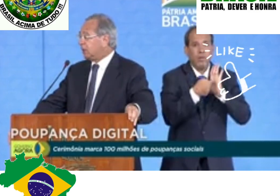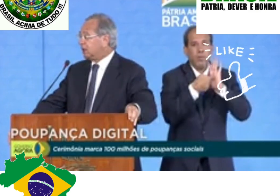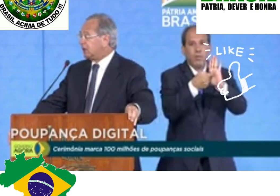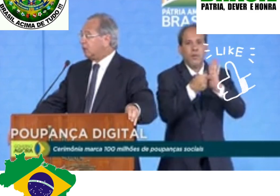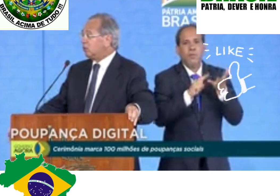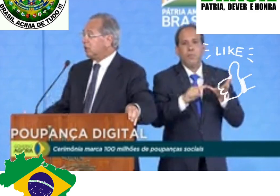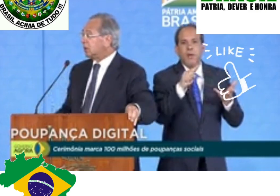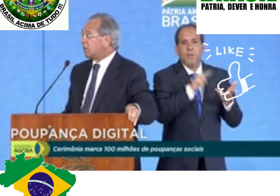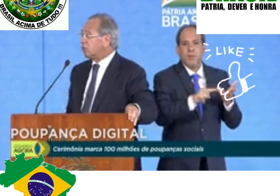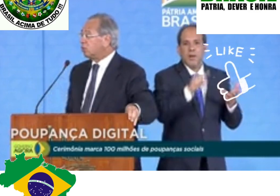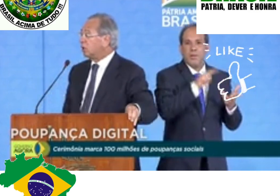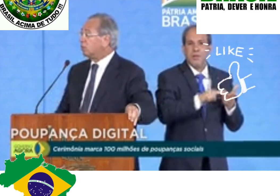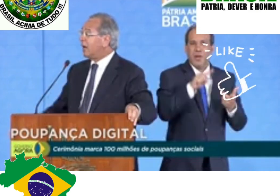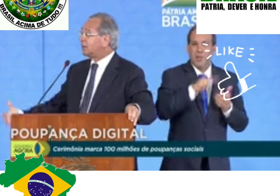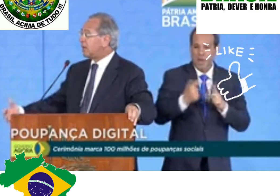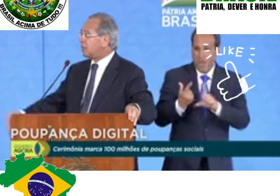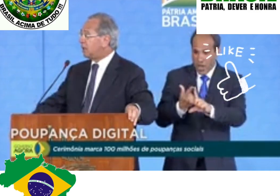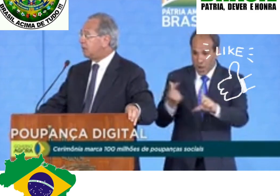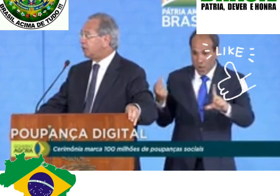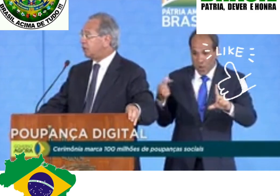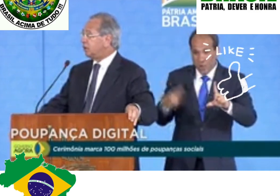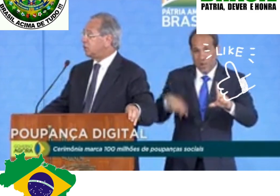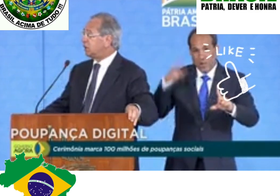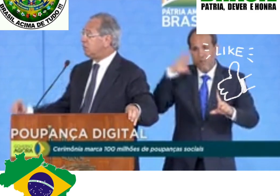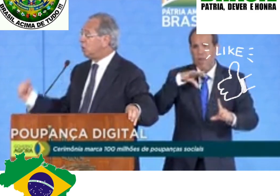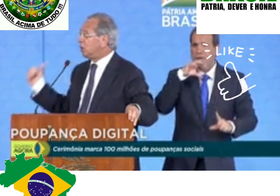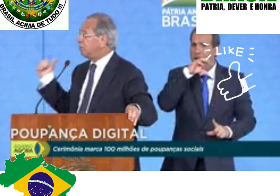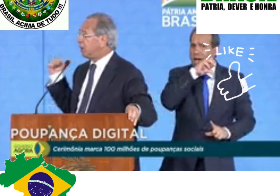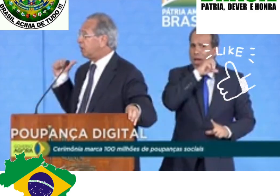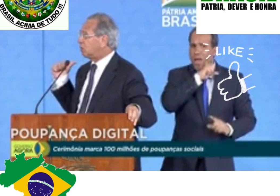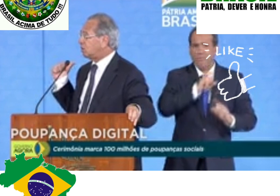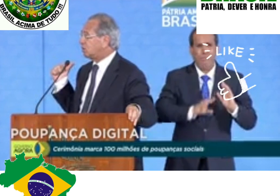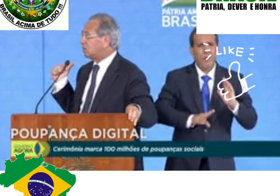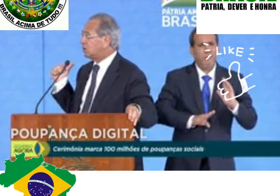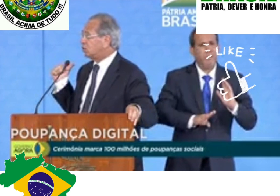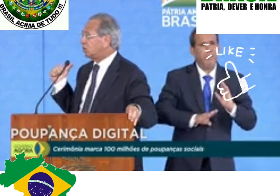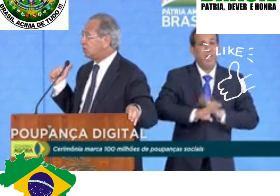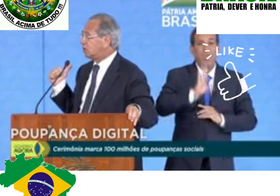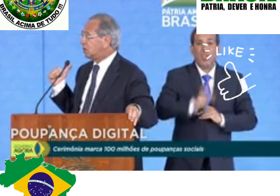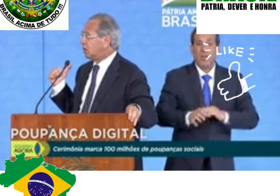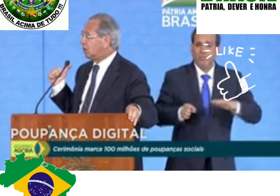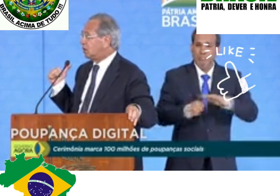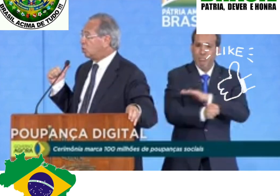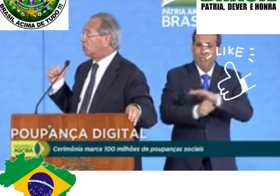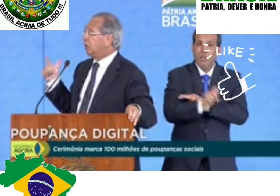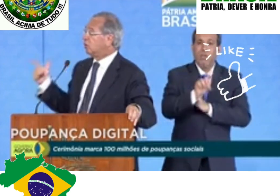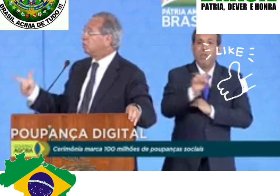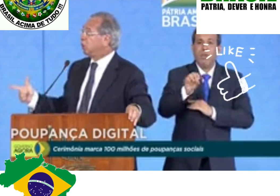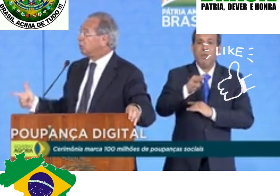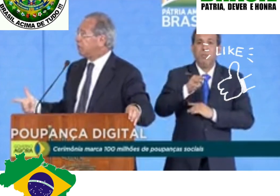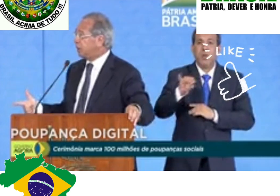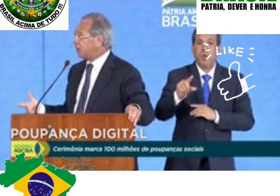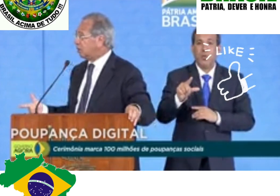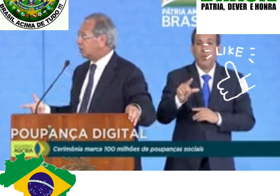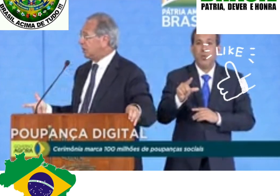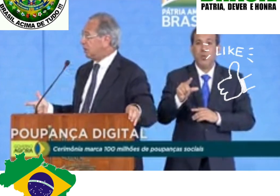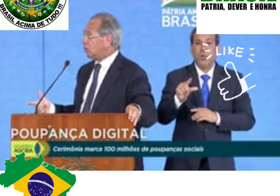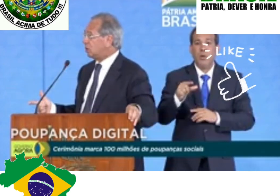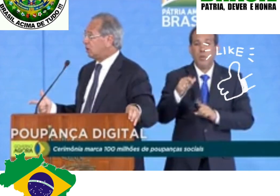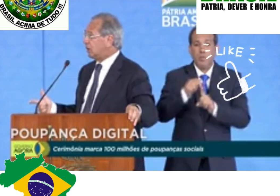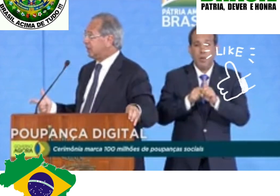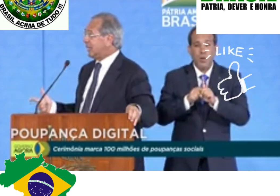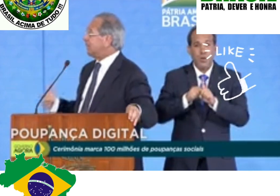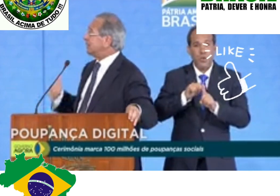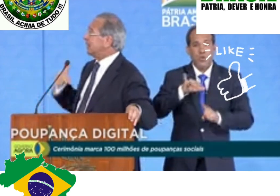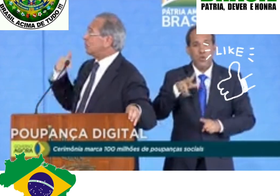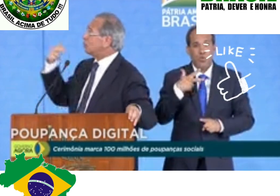economia brasileira é uma das que está voltando mais rapidamente. Criamos 100 mil empregos em julho, 200 mil empregos em